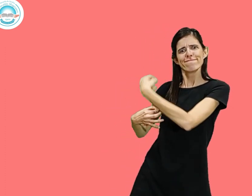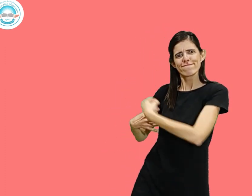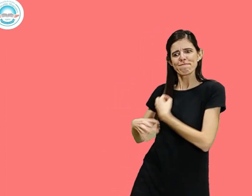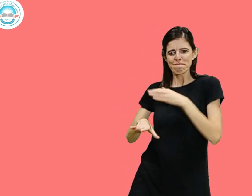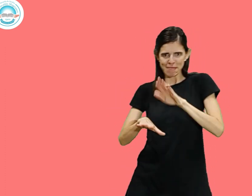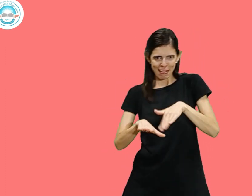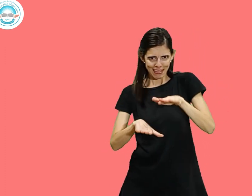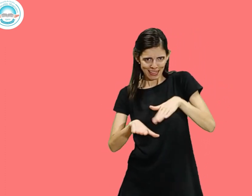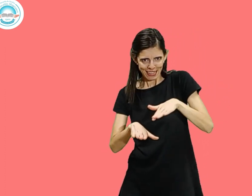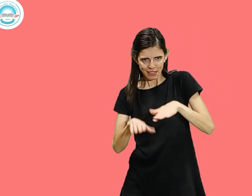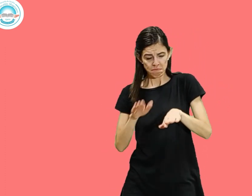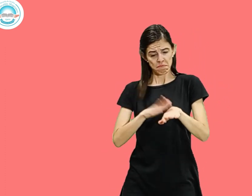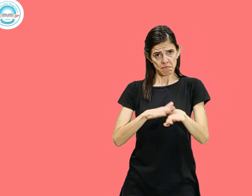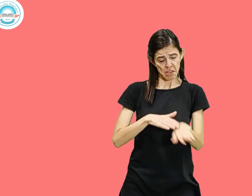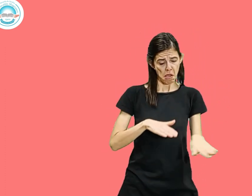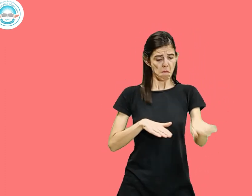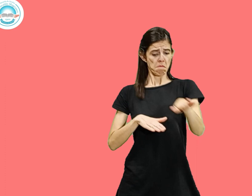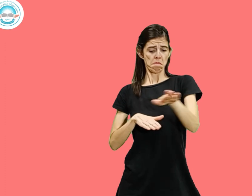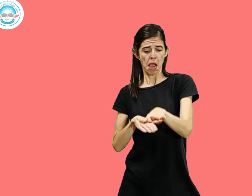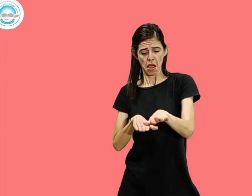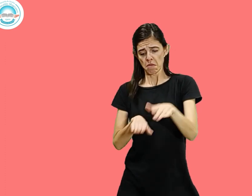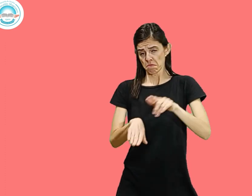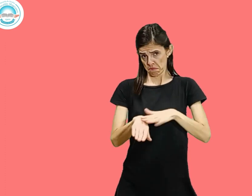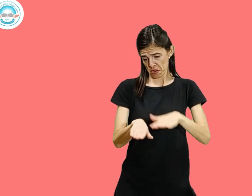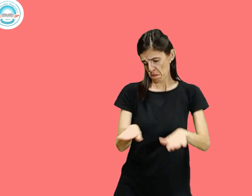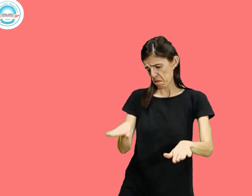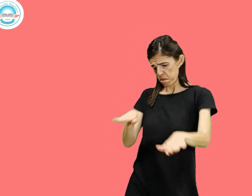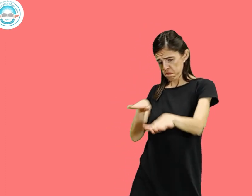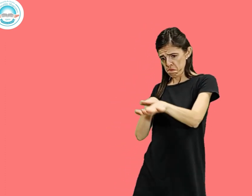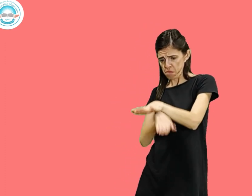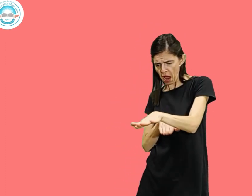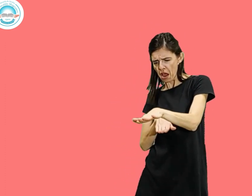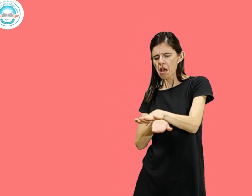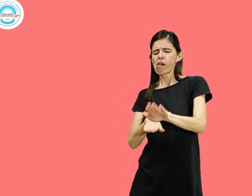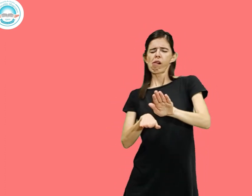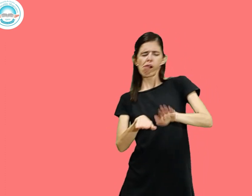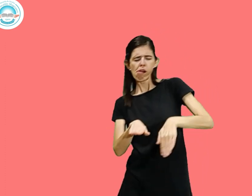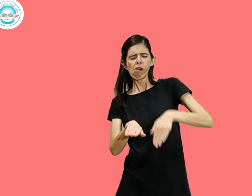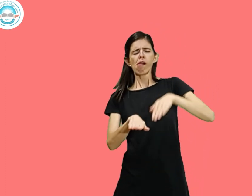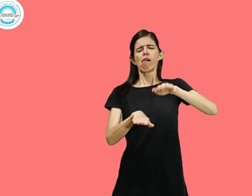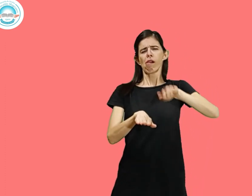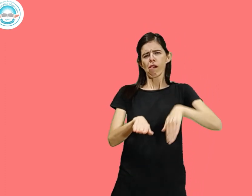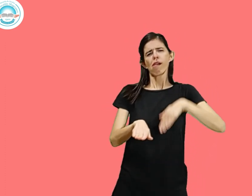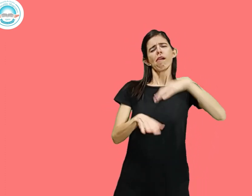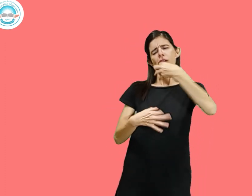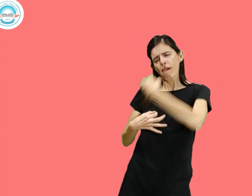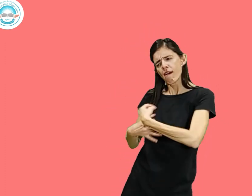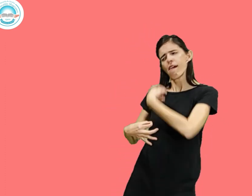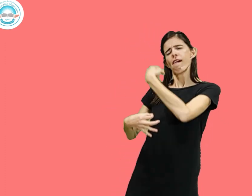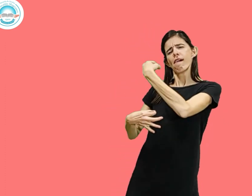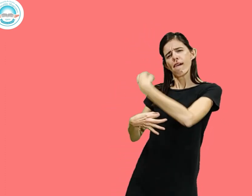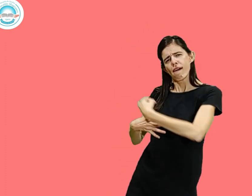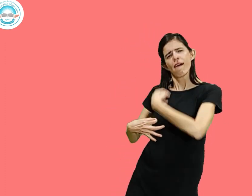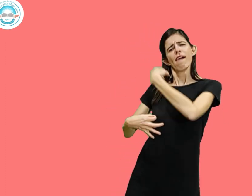volvió Lucas me enseñó algunas técnicas para andar en patineta apoyar bien los dos